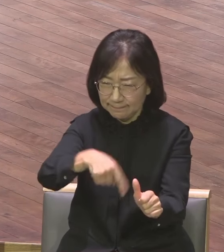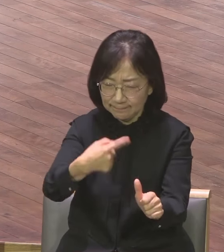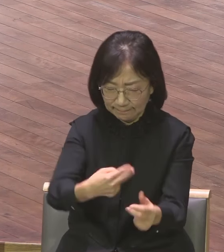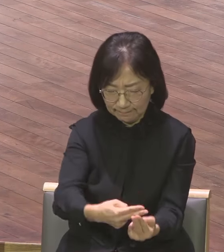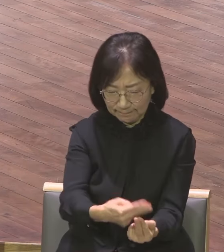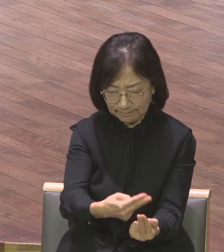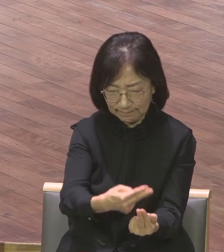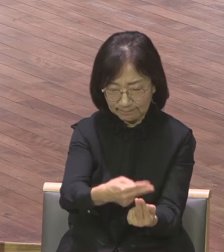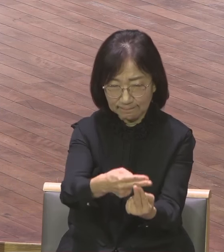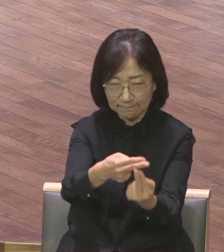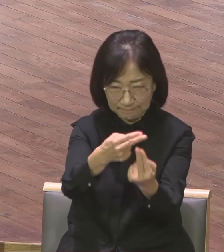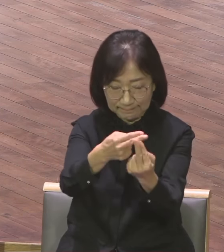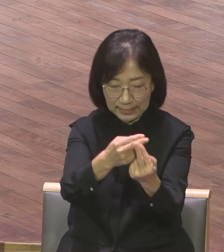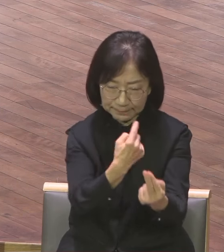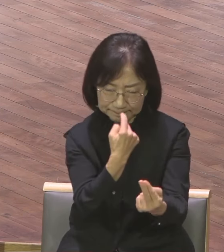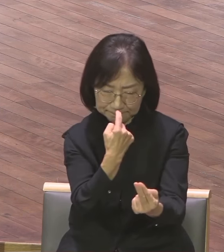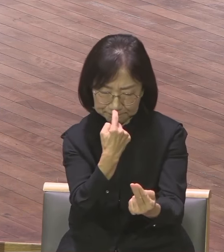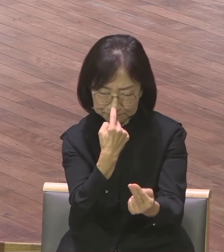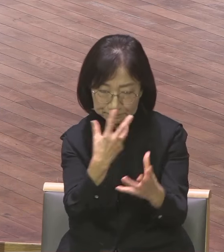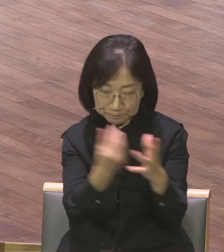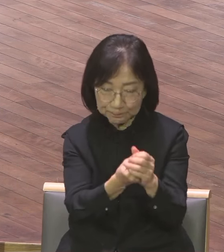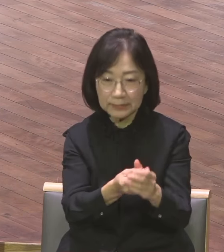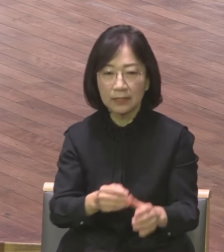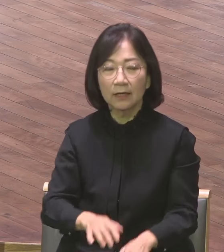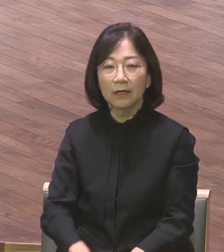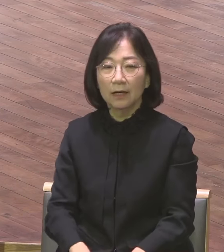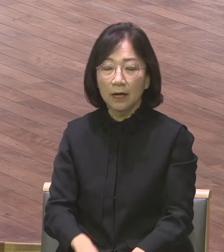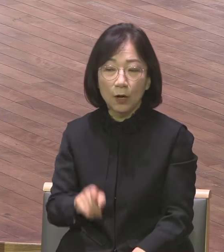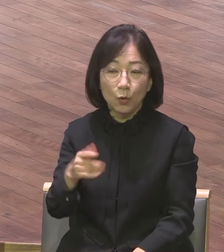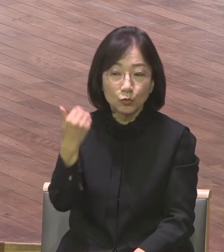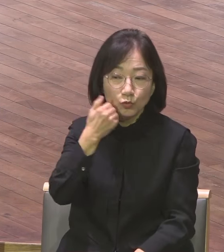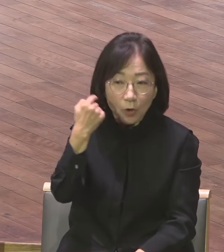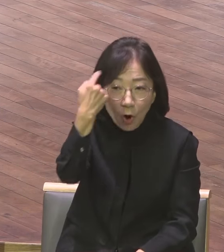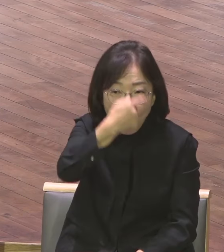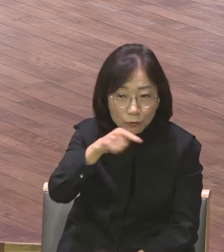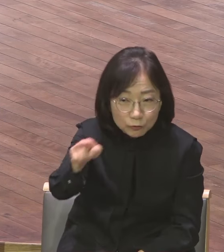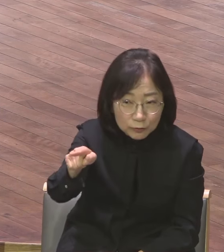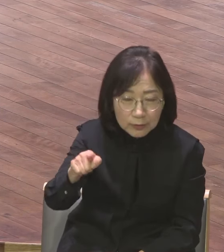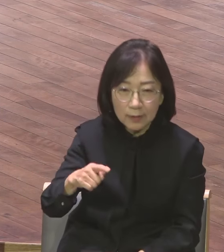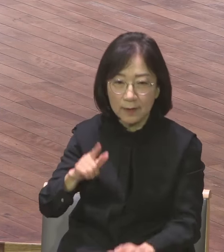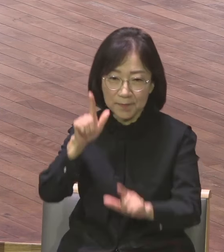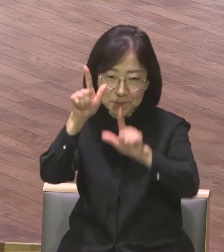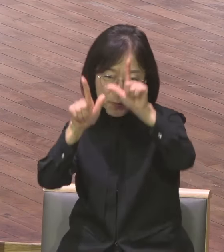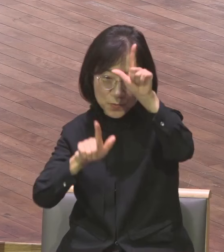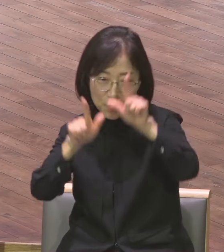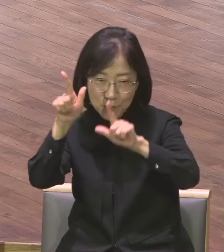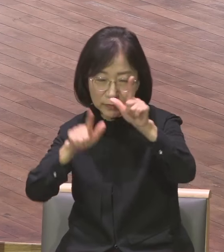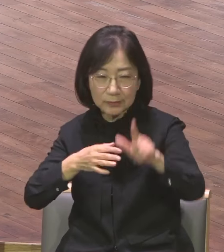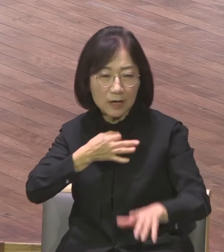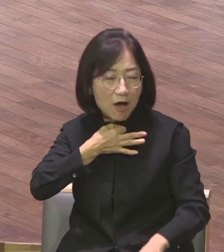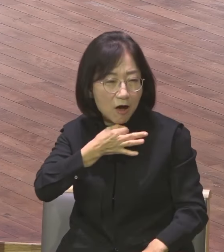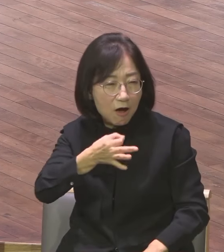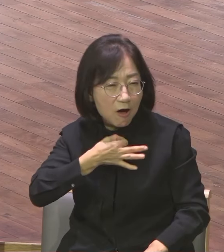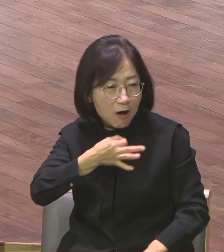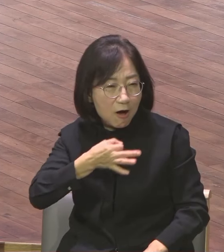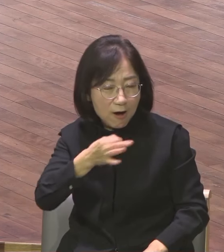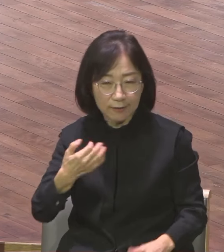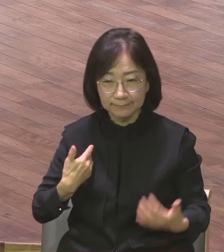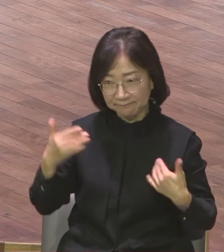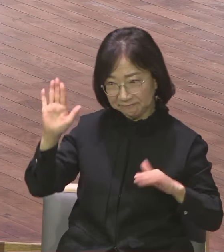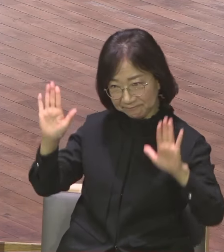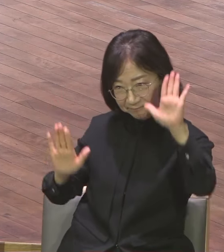이 학습이 돼가지고 특정 인물, 얼굴 표정, 그 음성, 제수